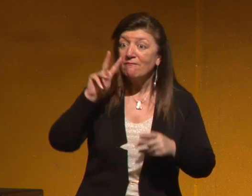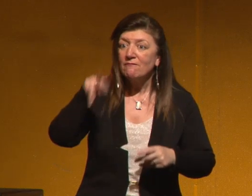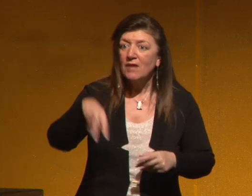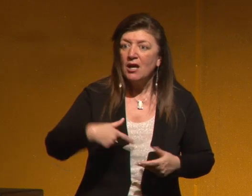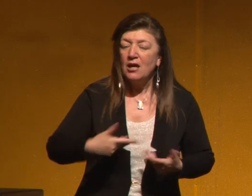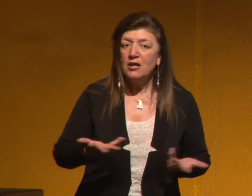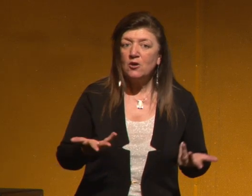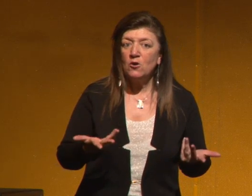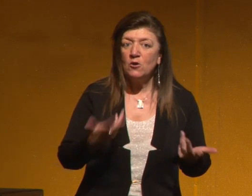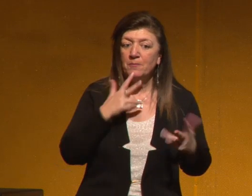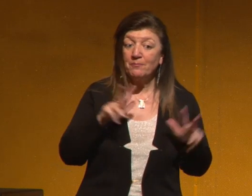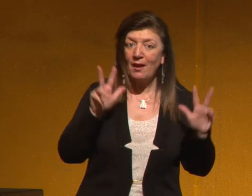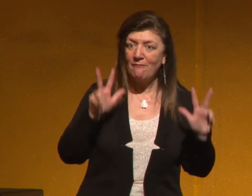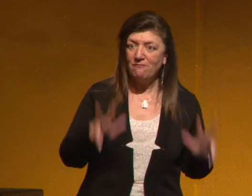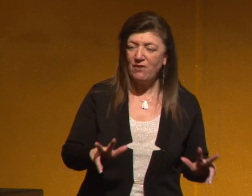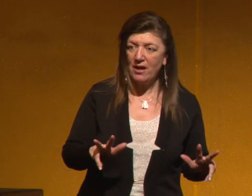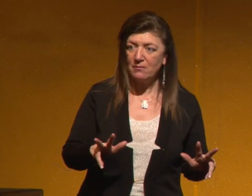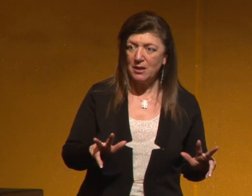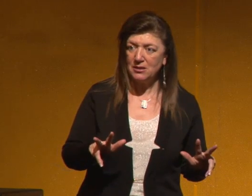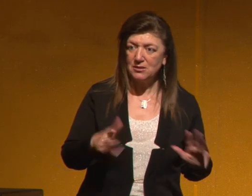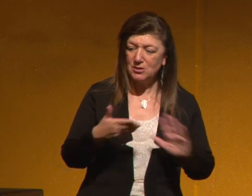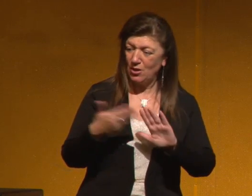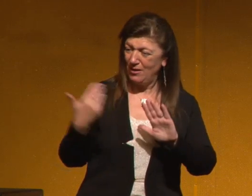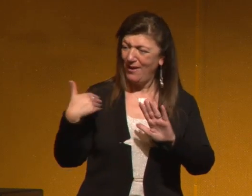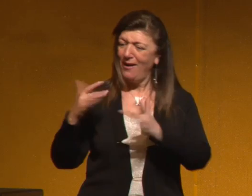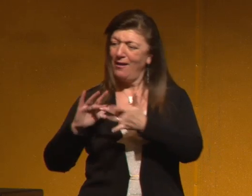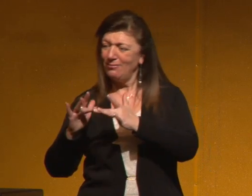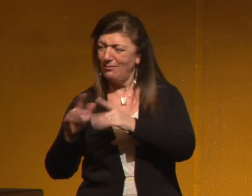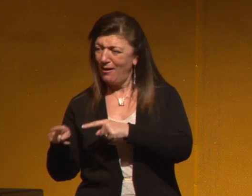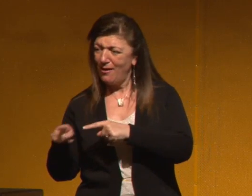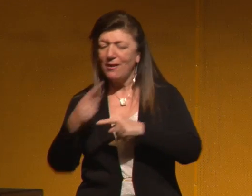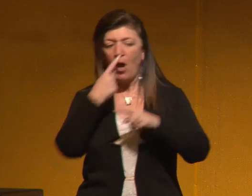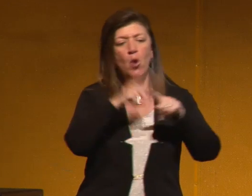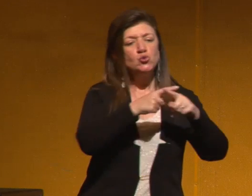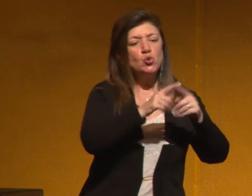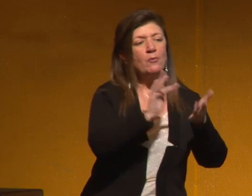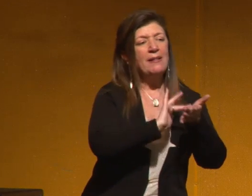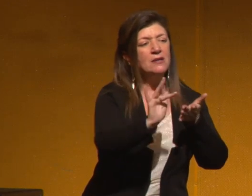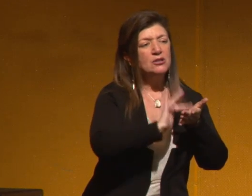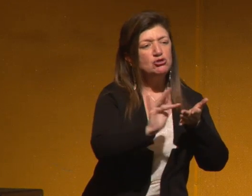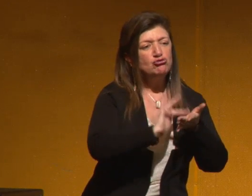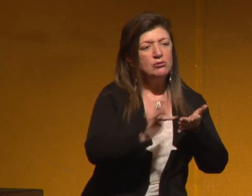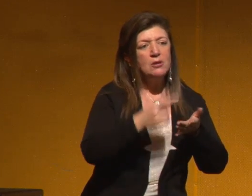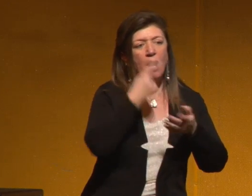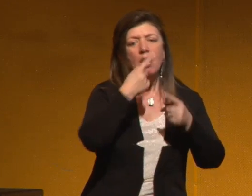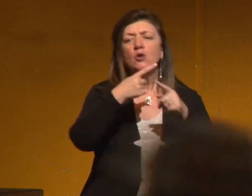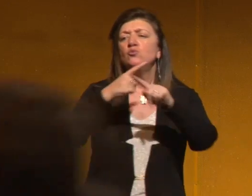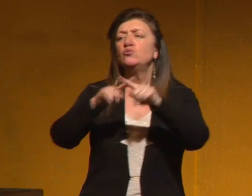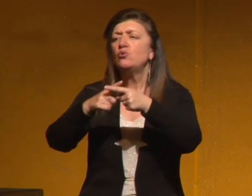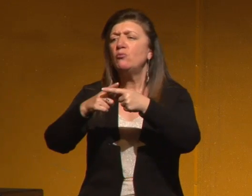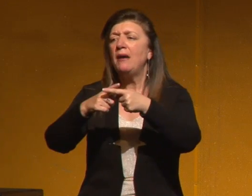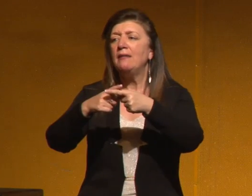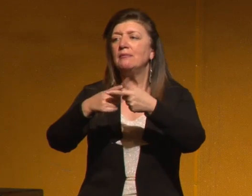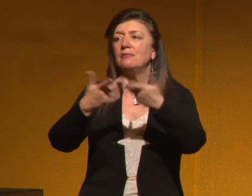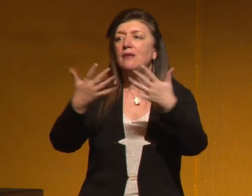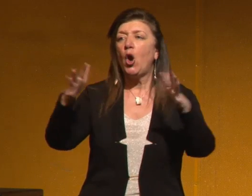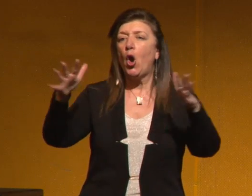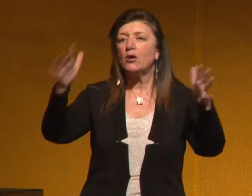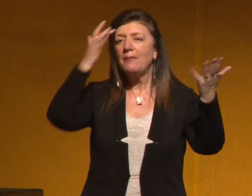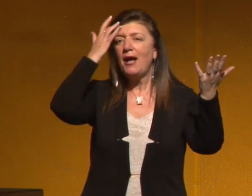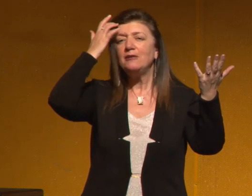l'affermazione galoppante di internet degli strumenti digitali strumenti certamente ormai